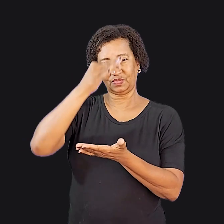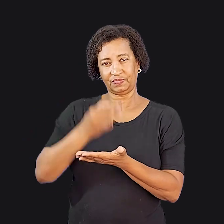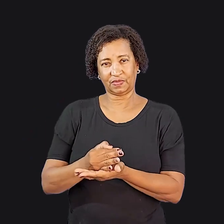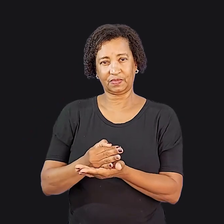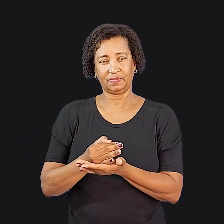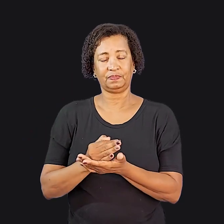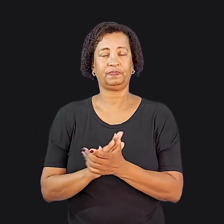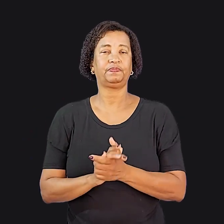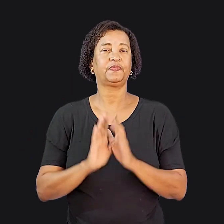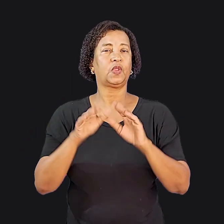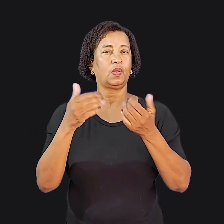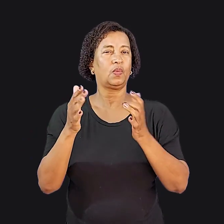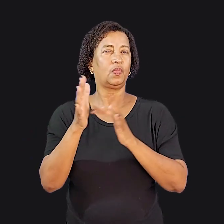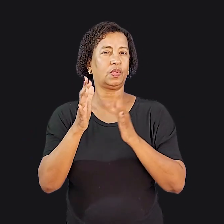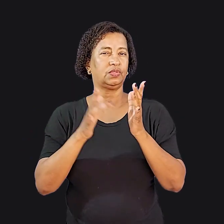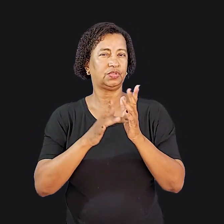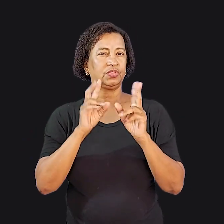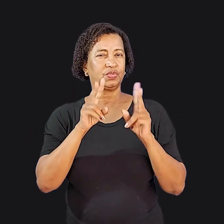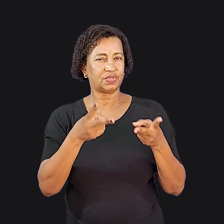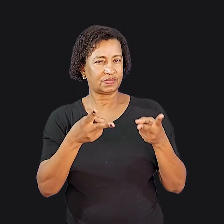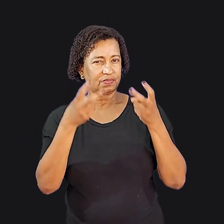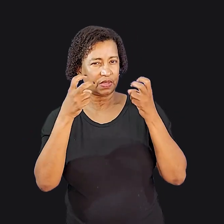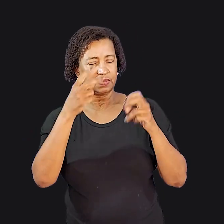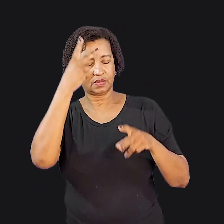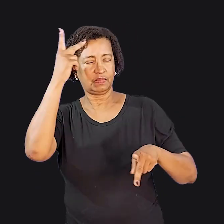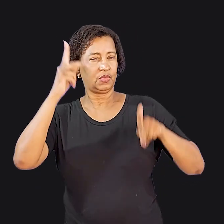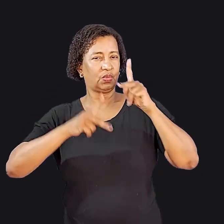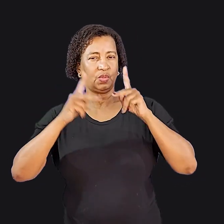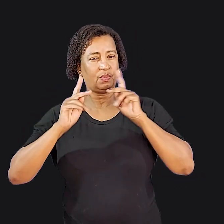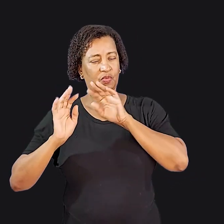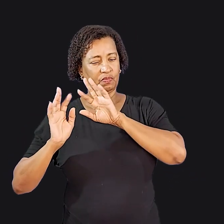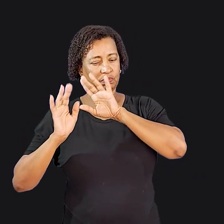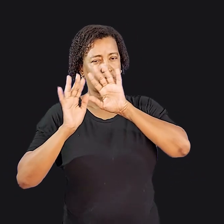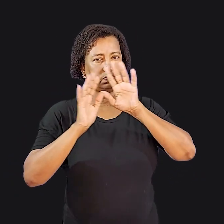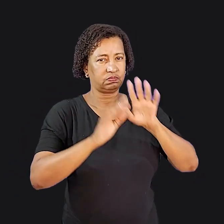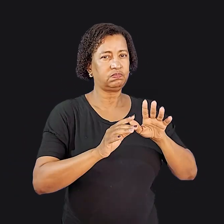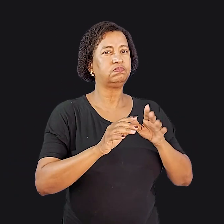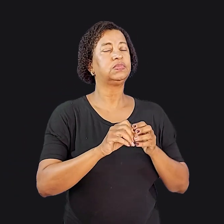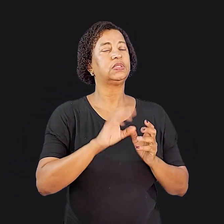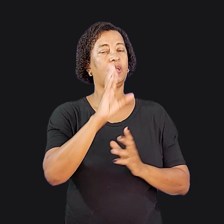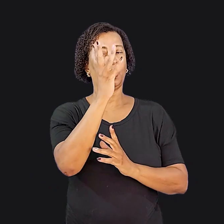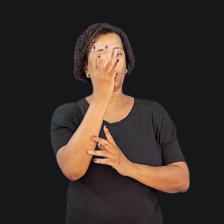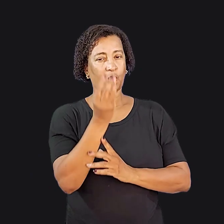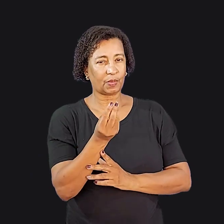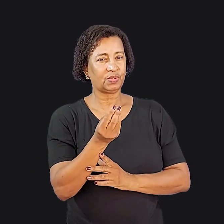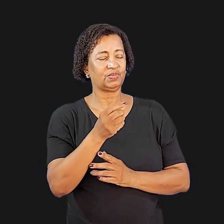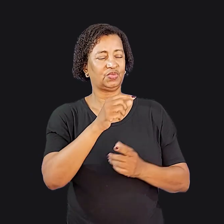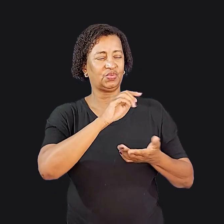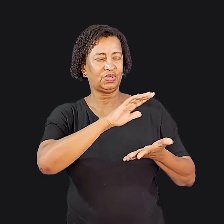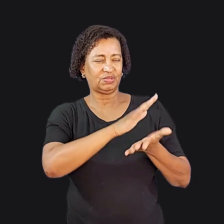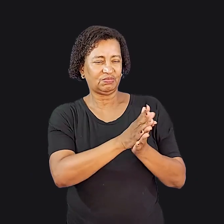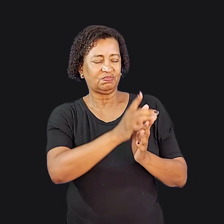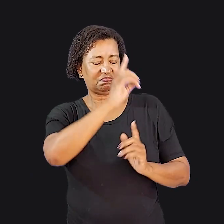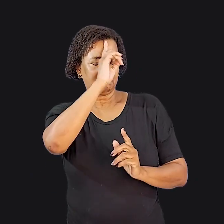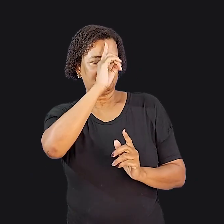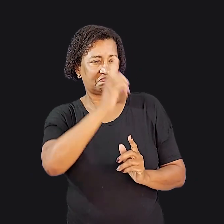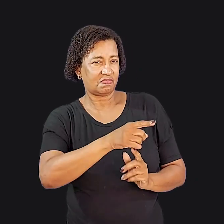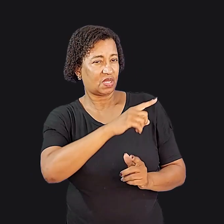incredulidade." Quando Jesus viu que uma multidão estava se juntando, repreendeu o espírito imundo, dizendo: "Espírito